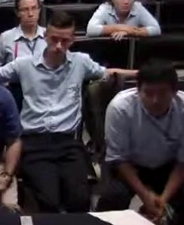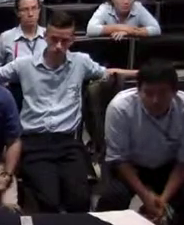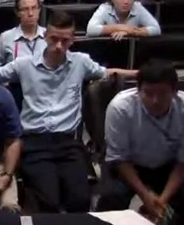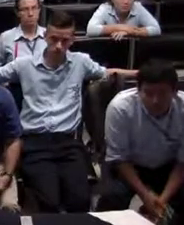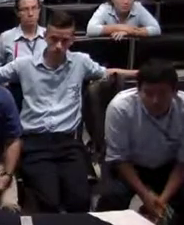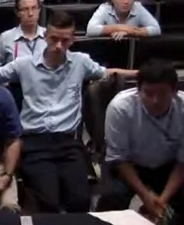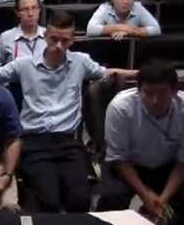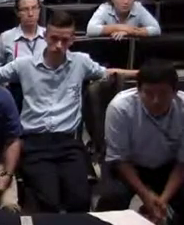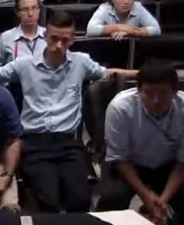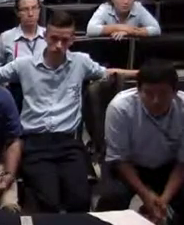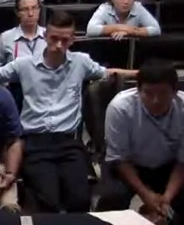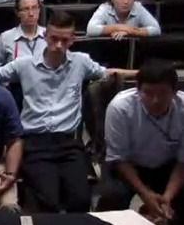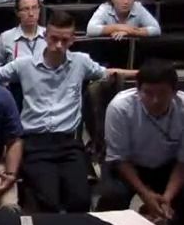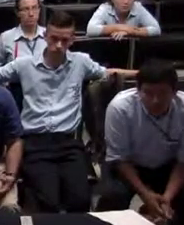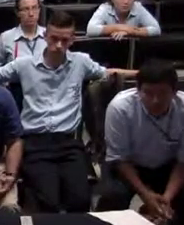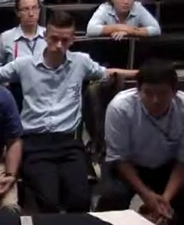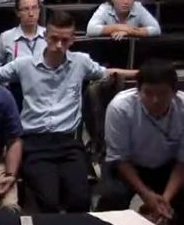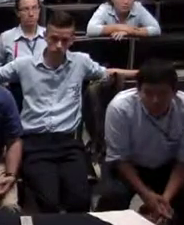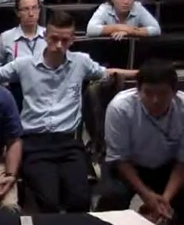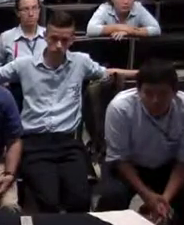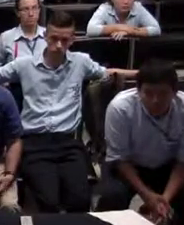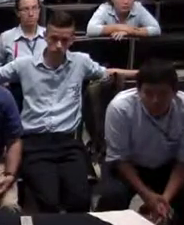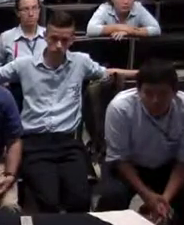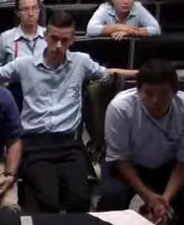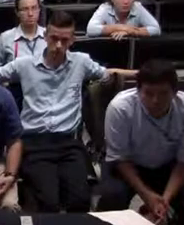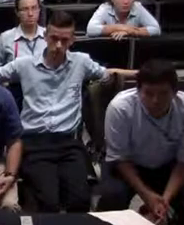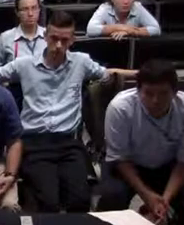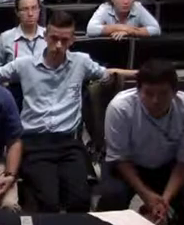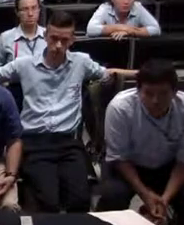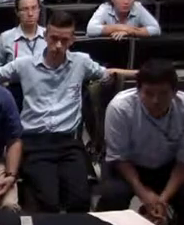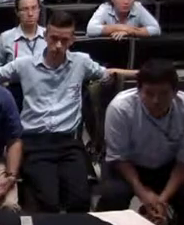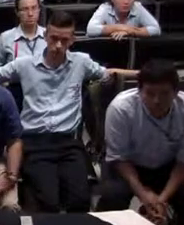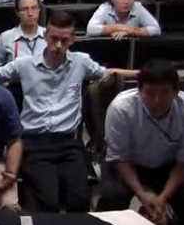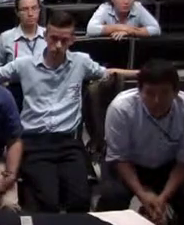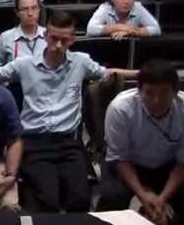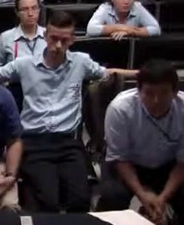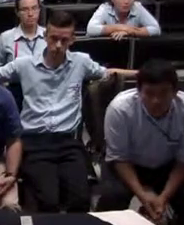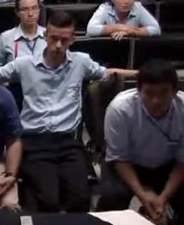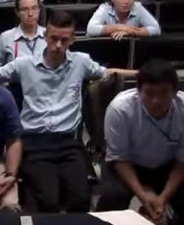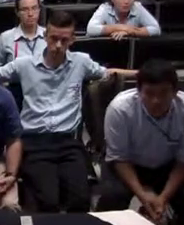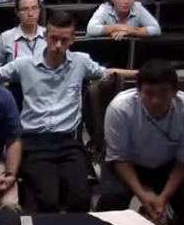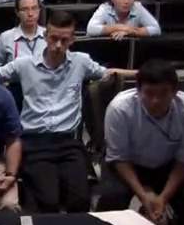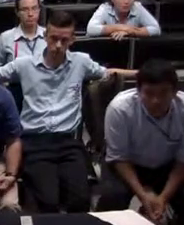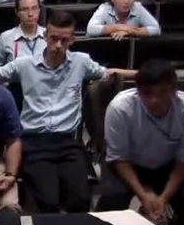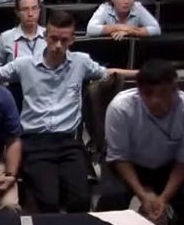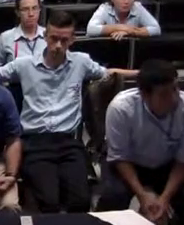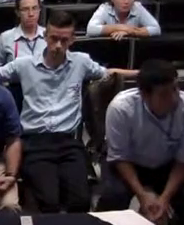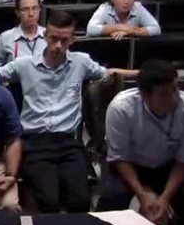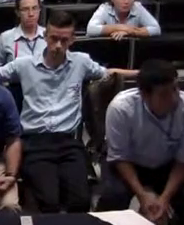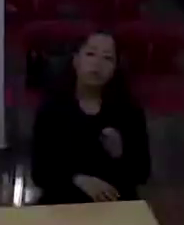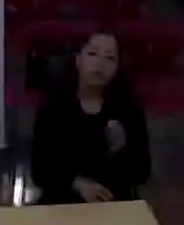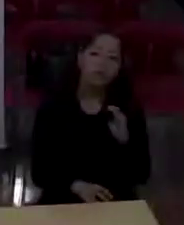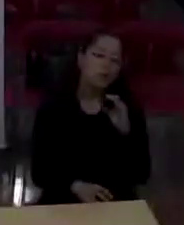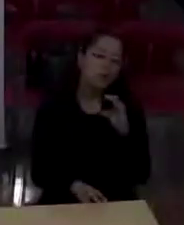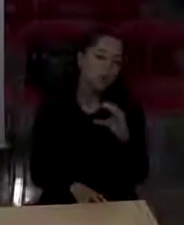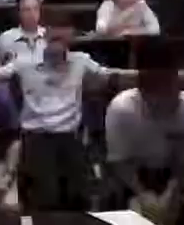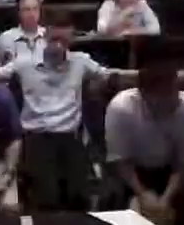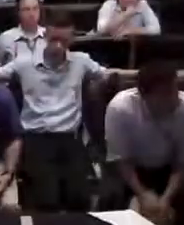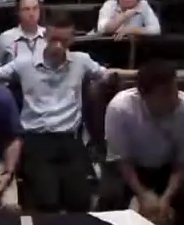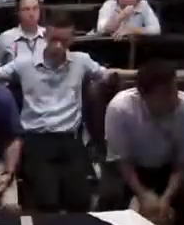o oferta cerrada, pero pues consideramos, y el grupo La Comunidad considera que necesita ser incluido con